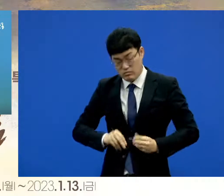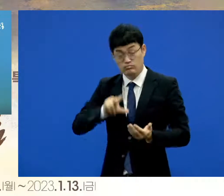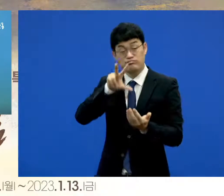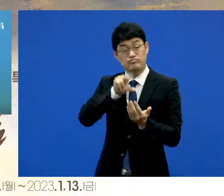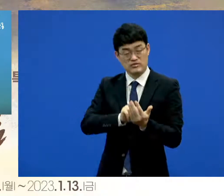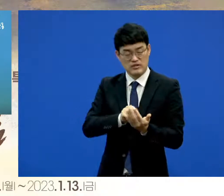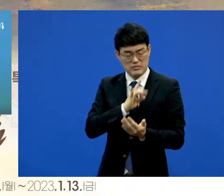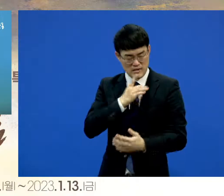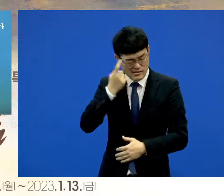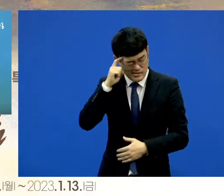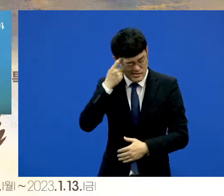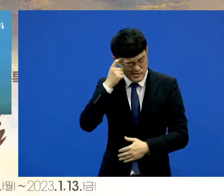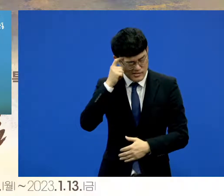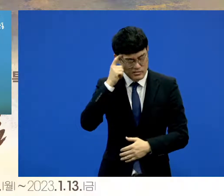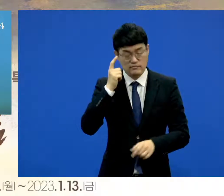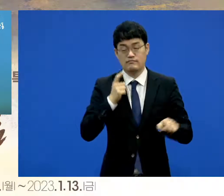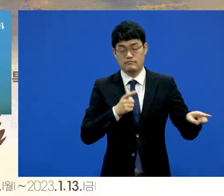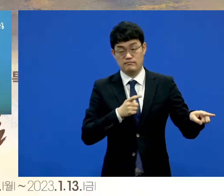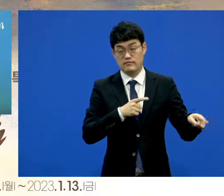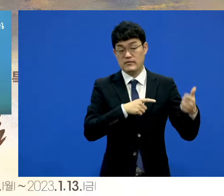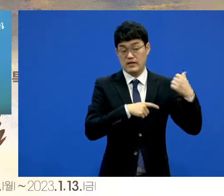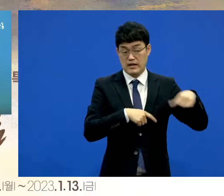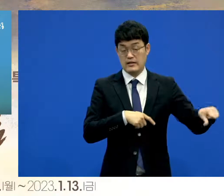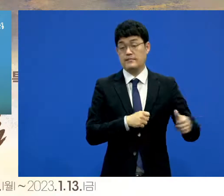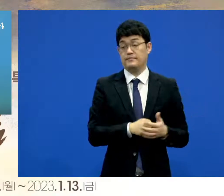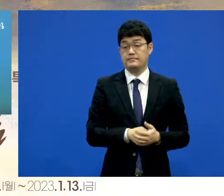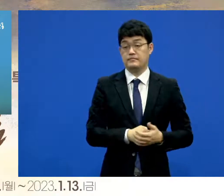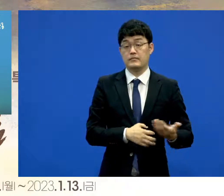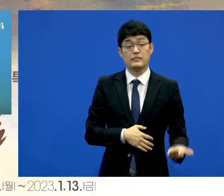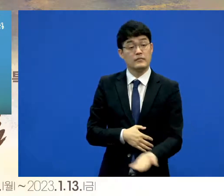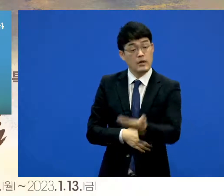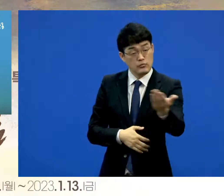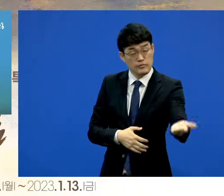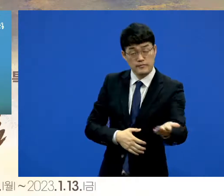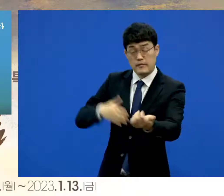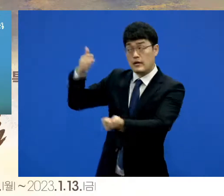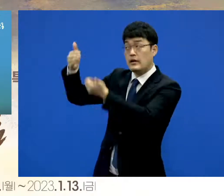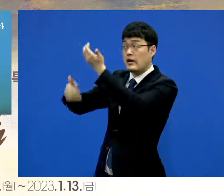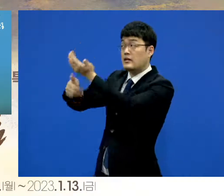삶입니다. 하나님을 떠난 인간은 생존 그 자체.